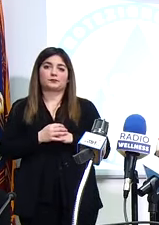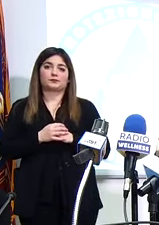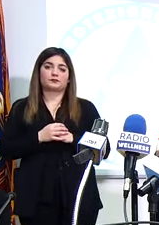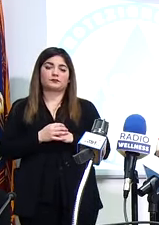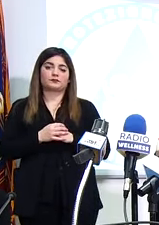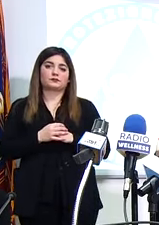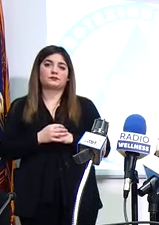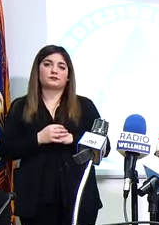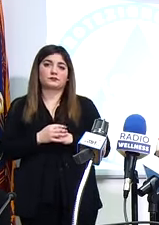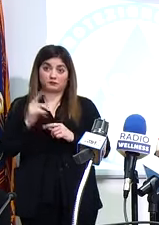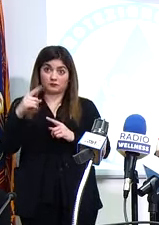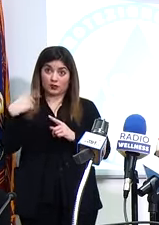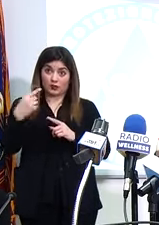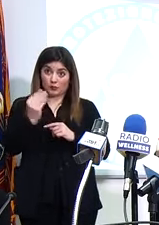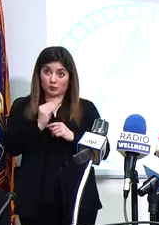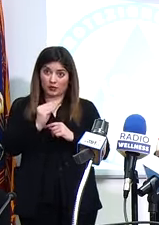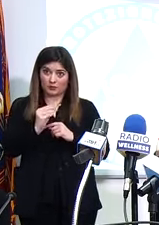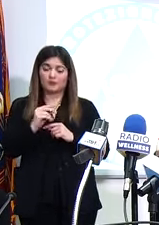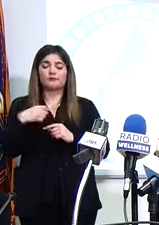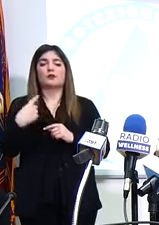No. Dopo.